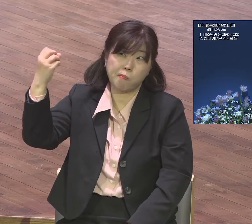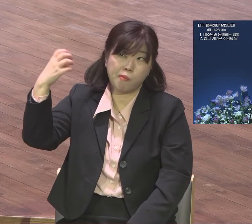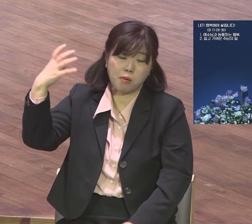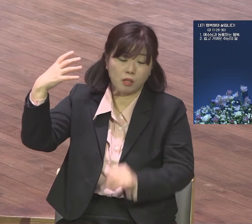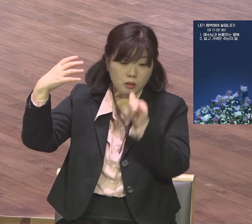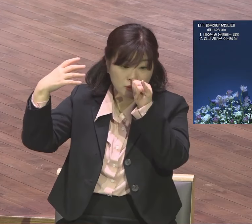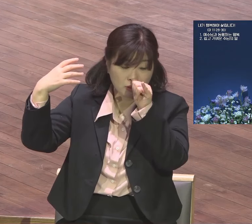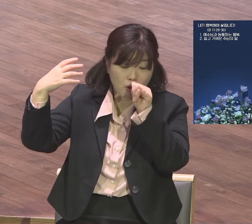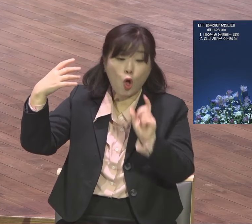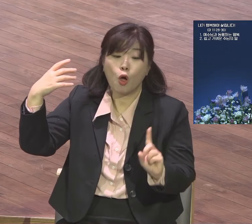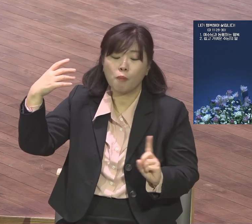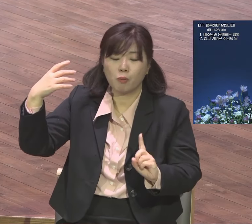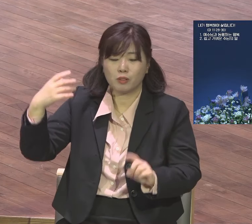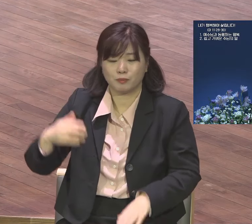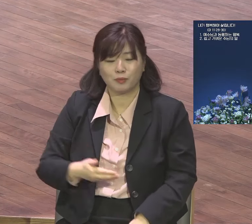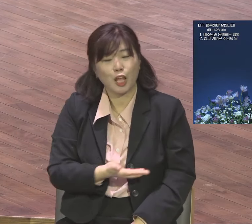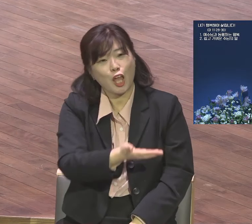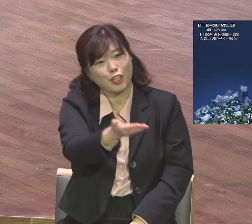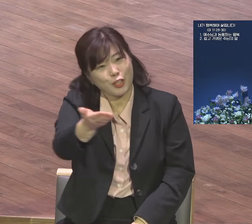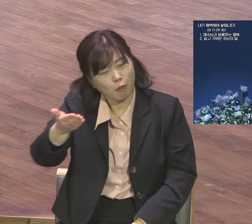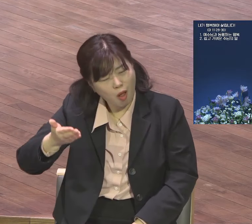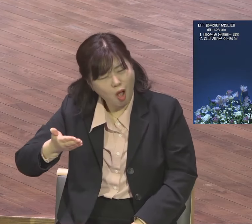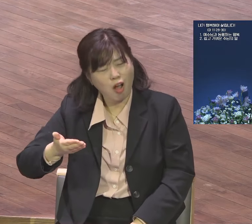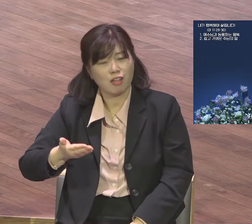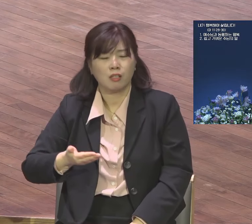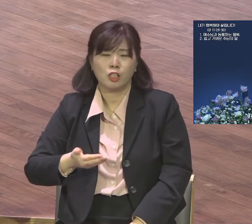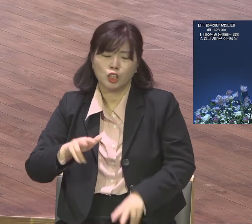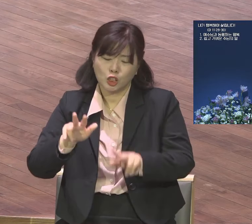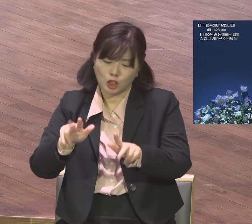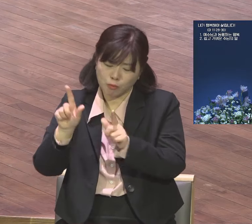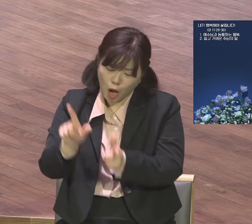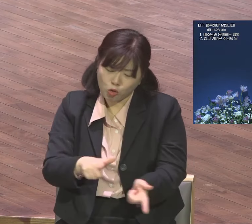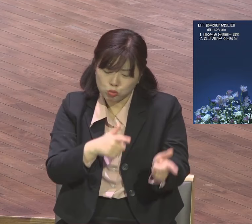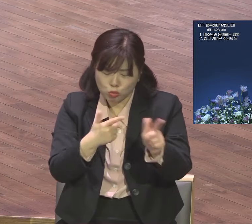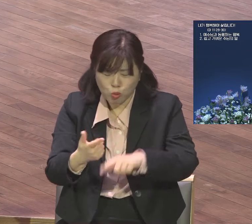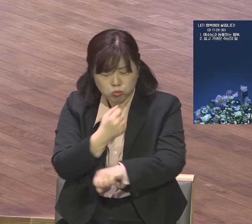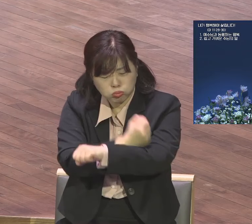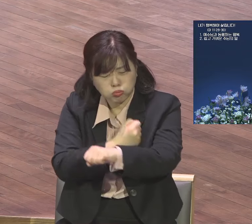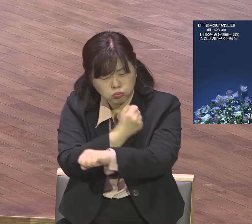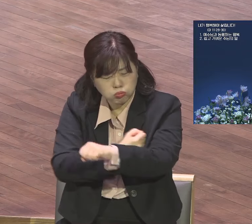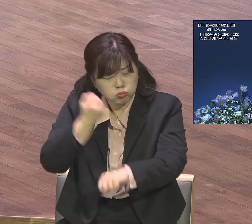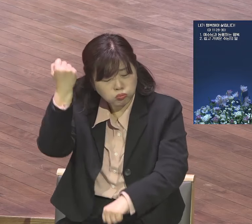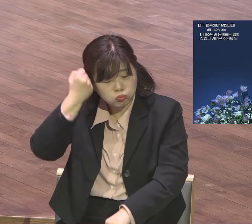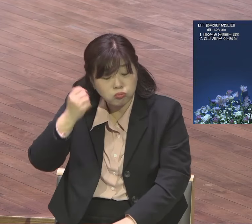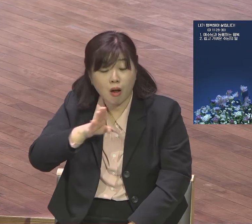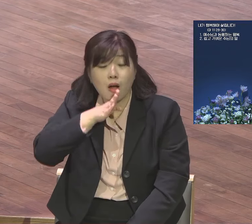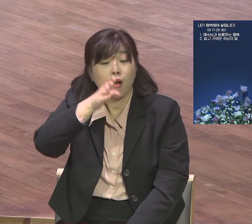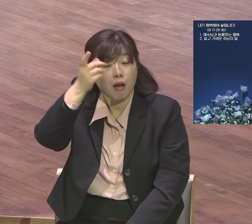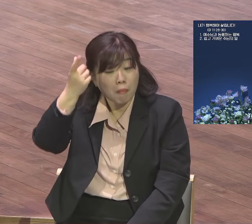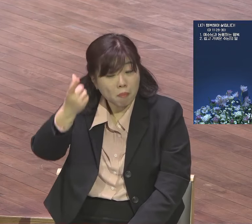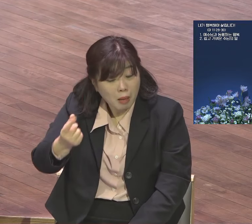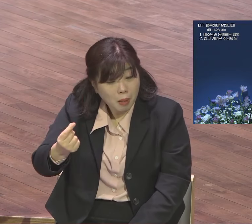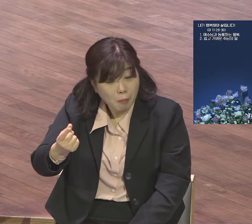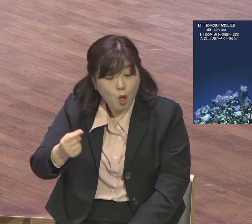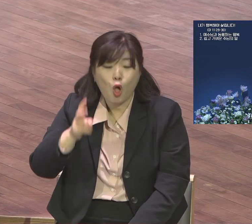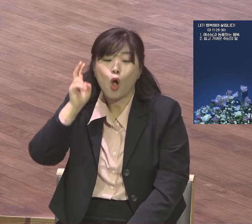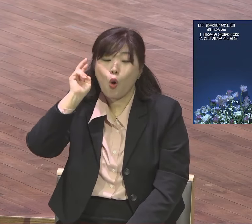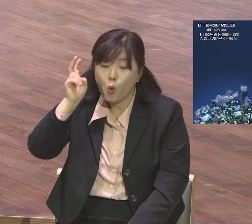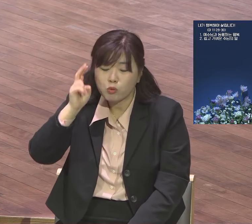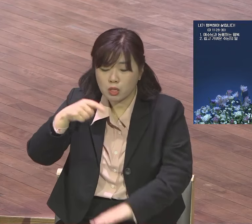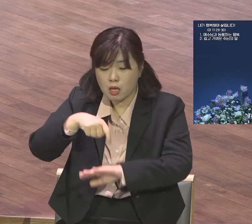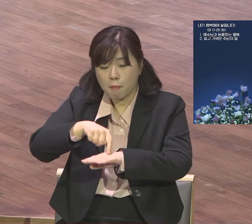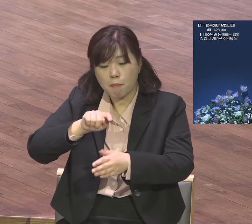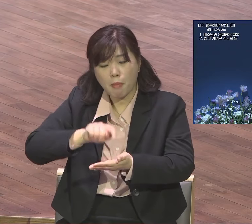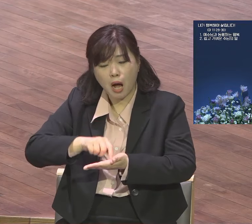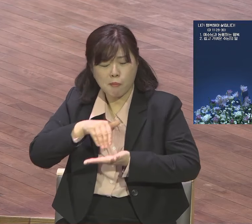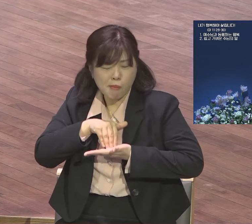하셨습니다. 승객 여러분, 얼마나 힘들고 고단하십니까? 혹이라도 여러분이 가지고 계신 마음의